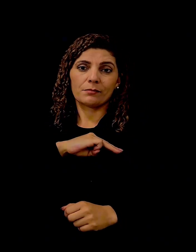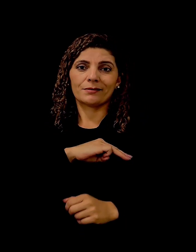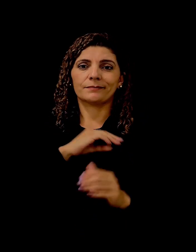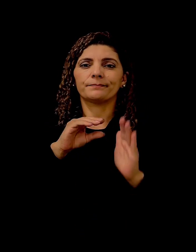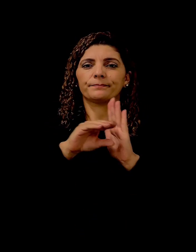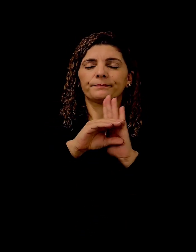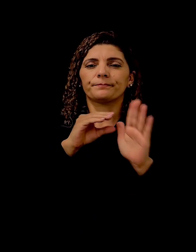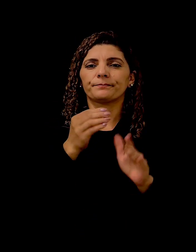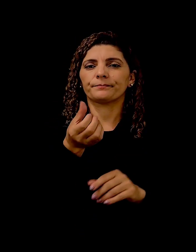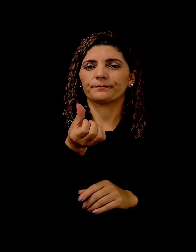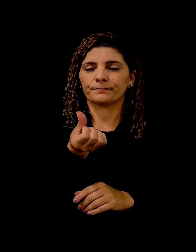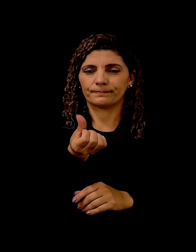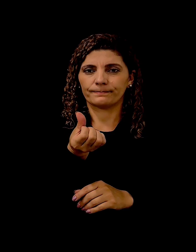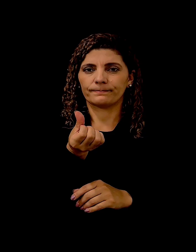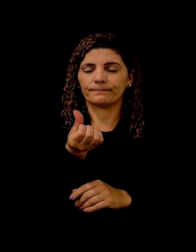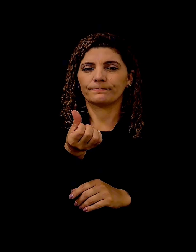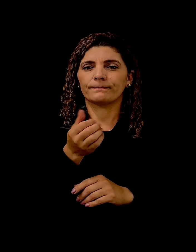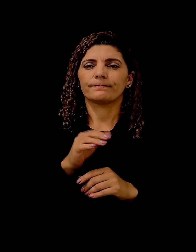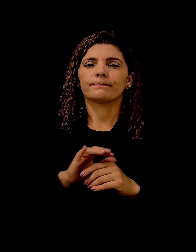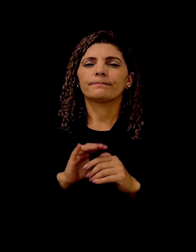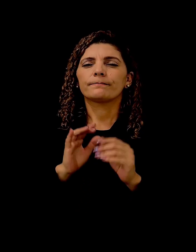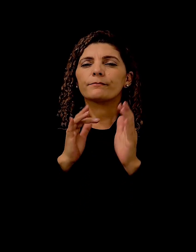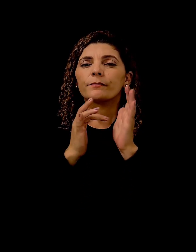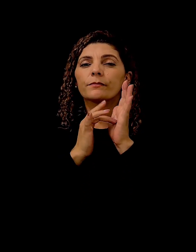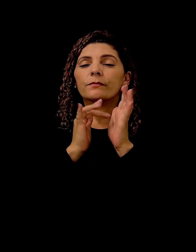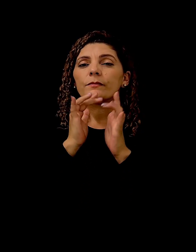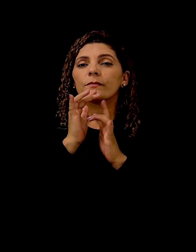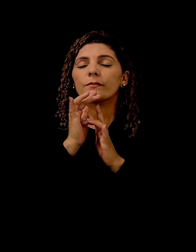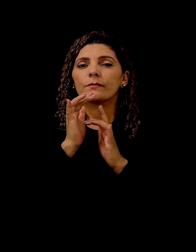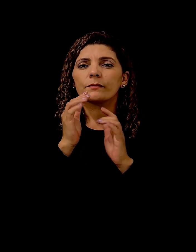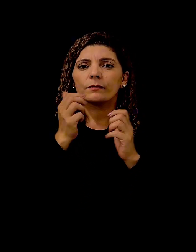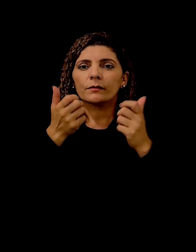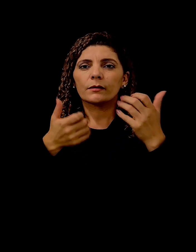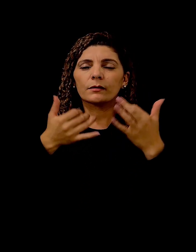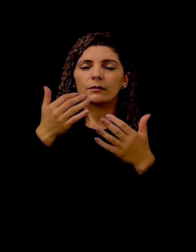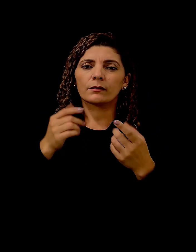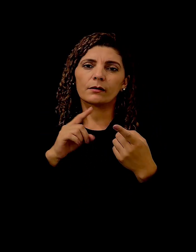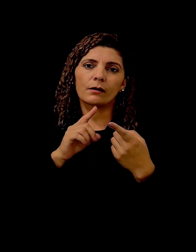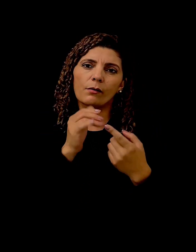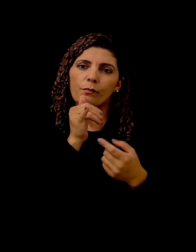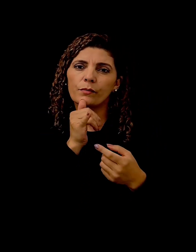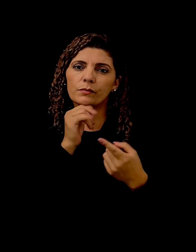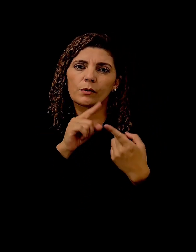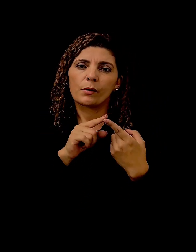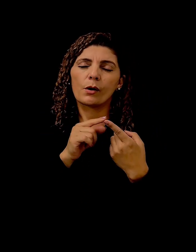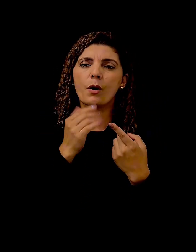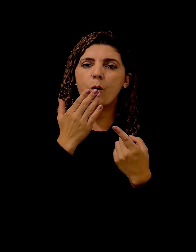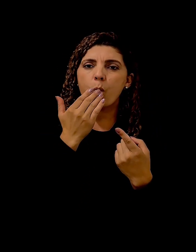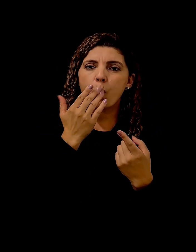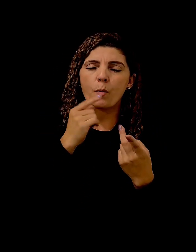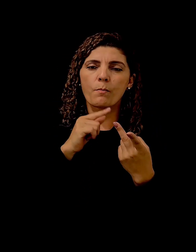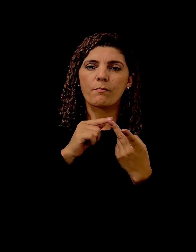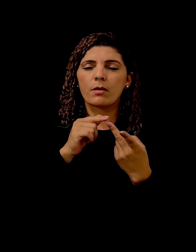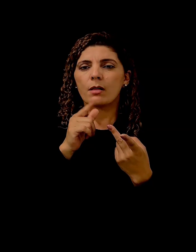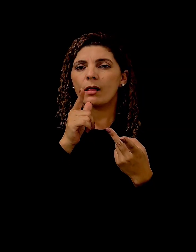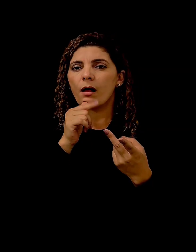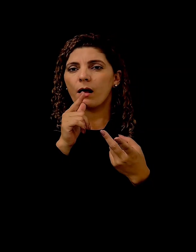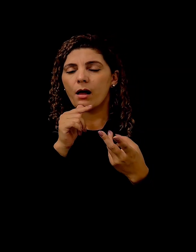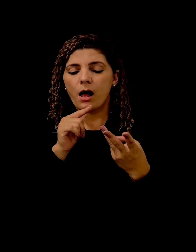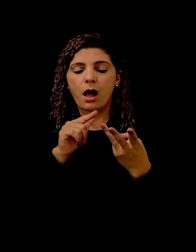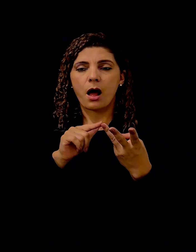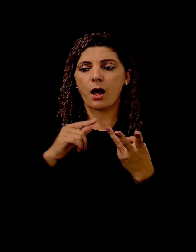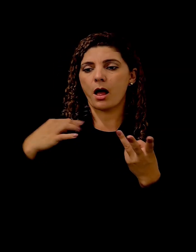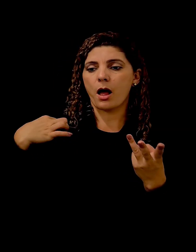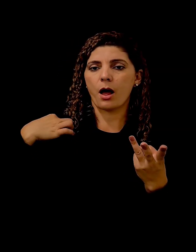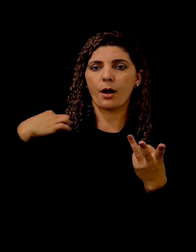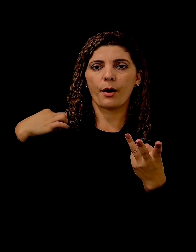Jesus, no capítulo 6, ele trata, por exemplo, da comida, da bebida, da água, da roupa,